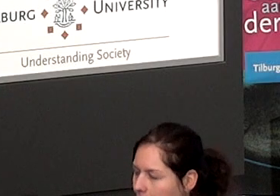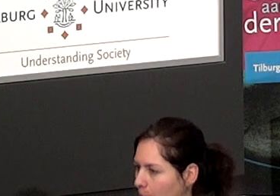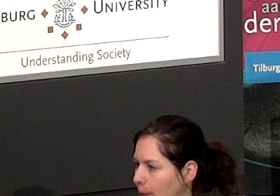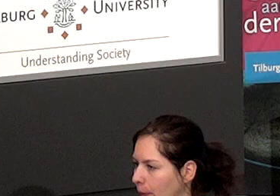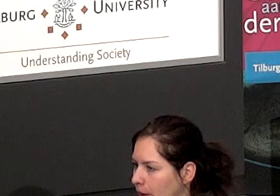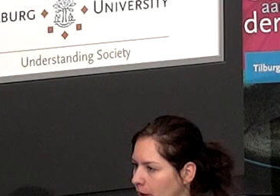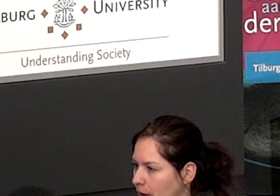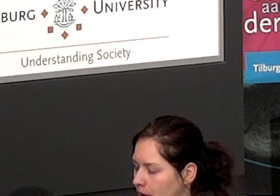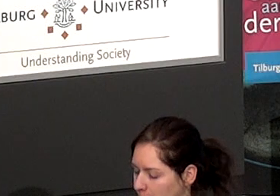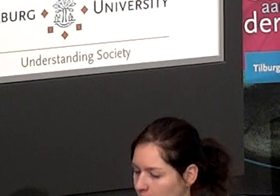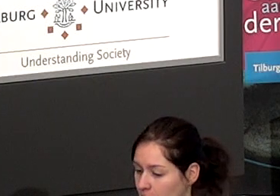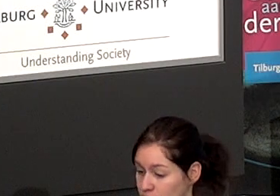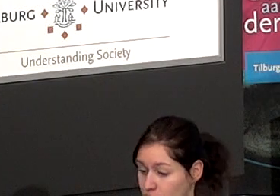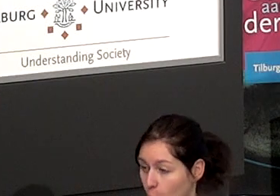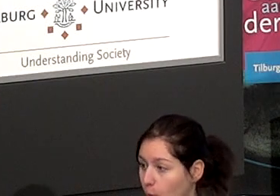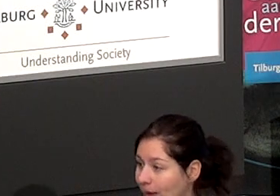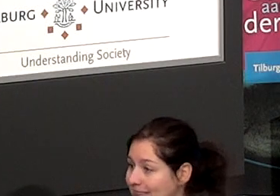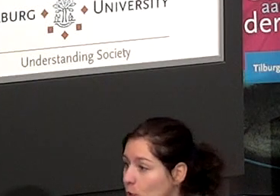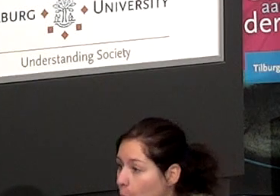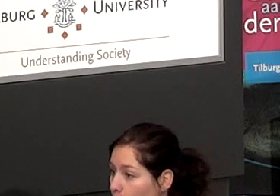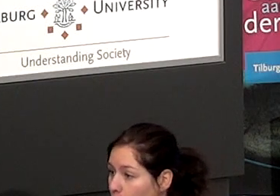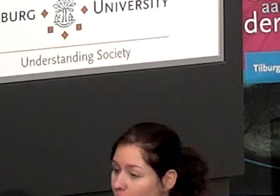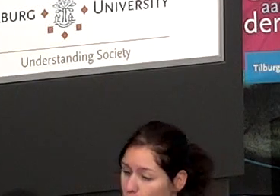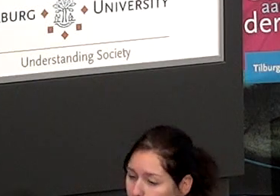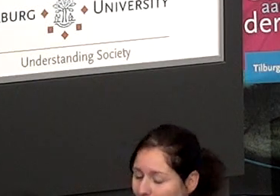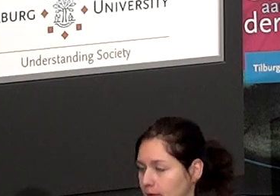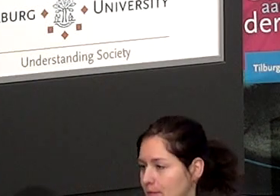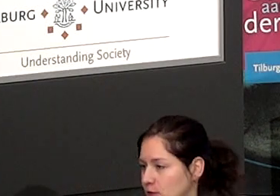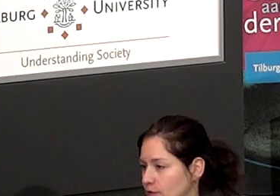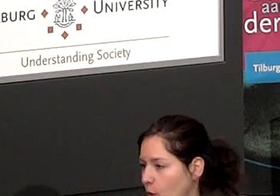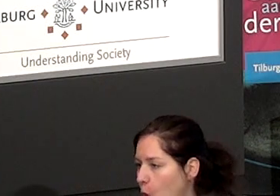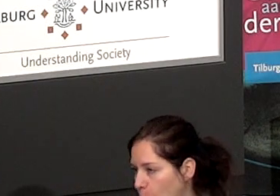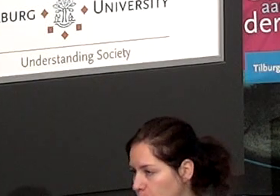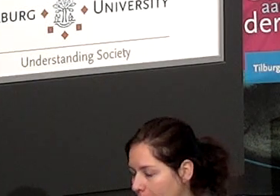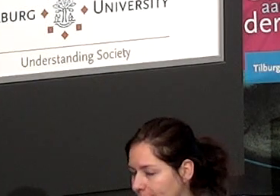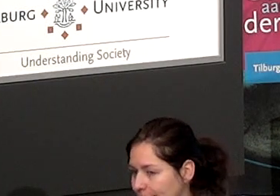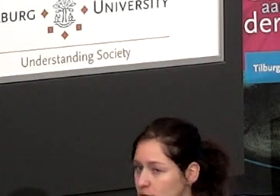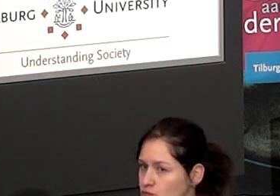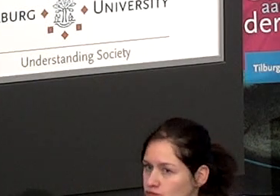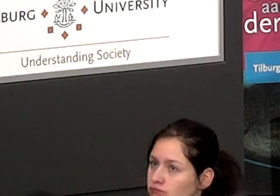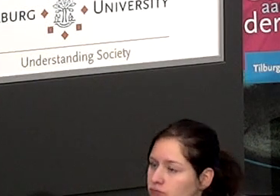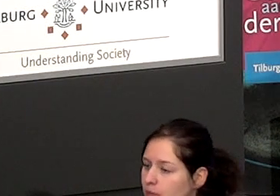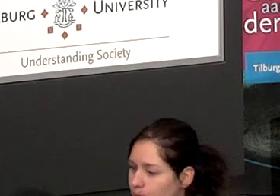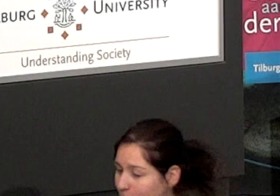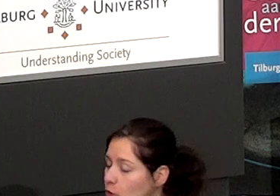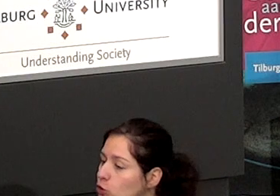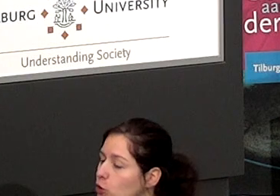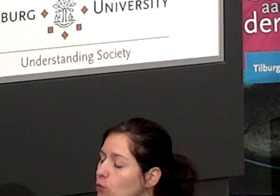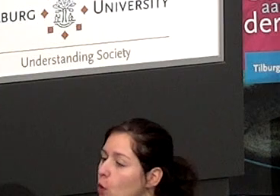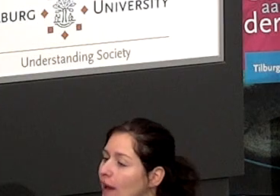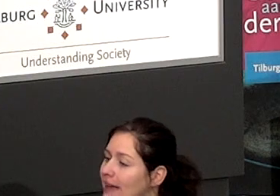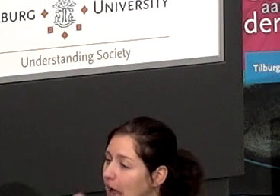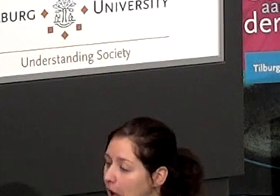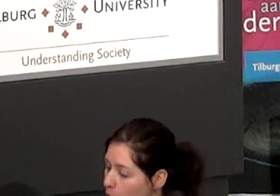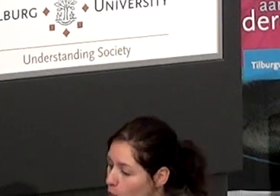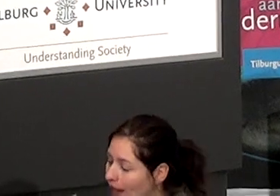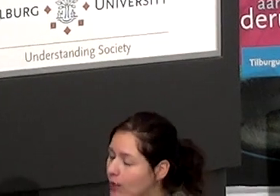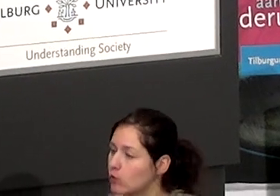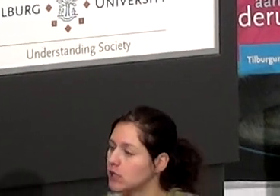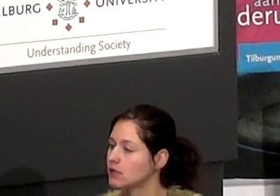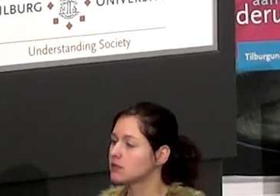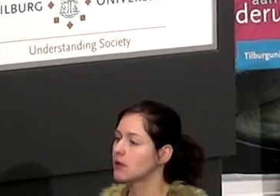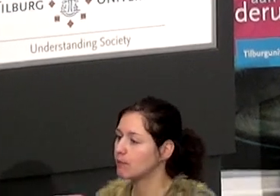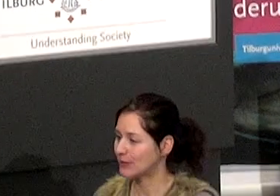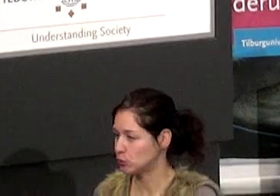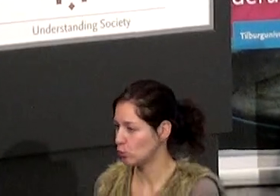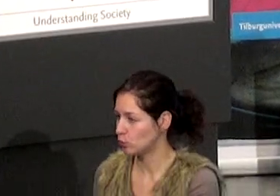De groep leraren op is op, er zitten te weinig mensen in de opleiding. Er gaan nog wat leraren met pensioen de komende tijd. En de grote vraag is, wat gaan we nou doen daarmee?